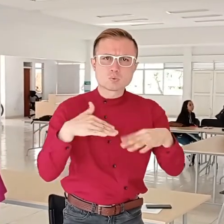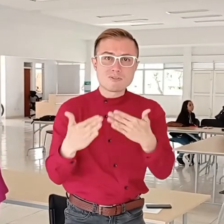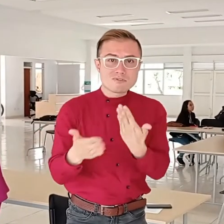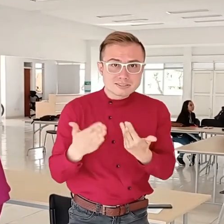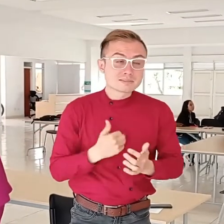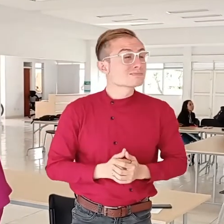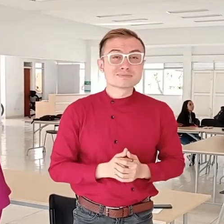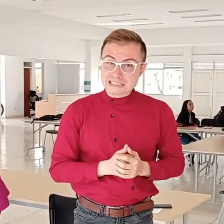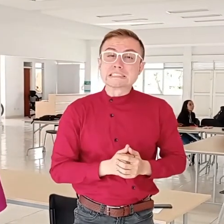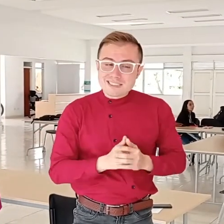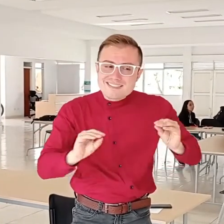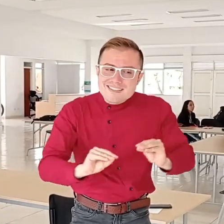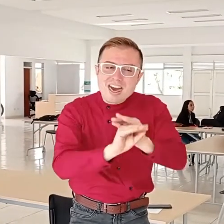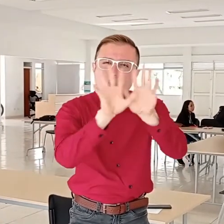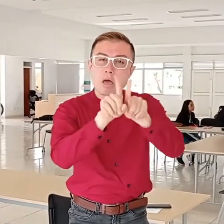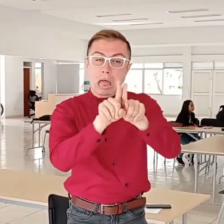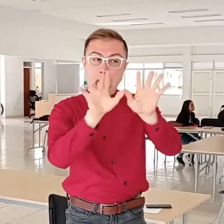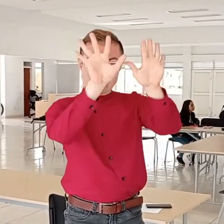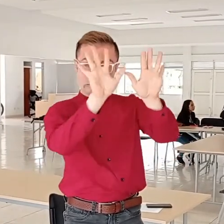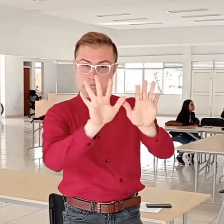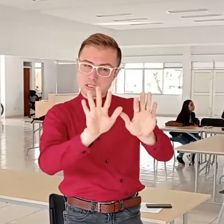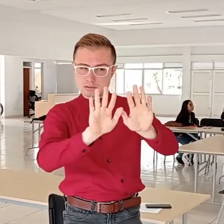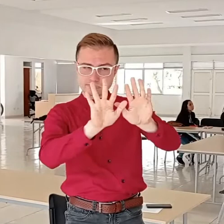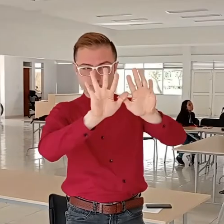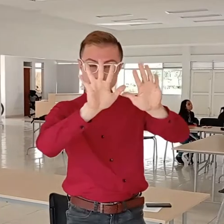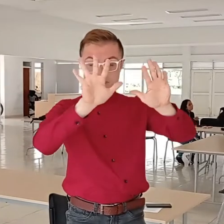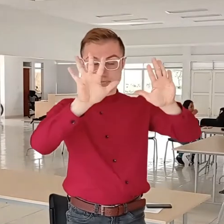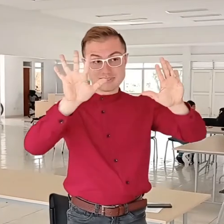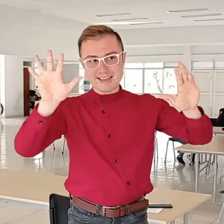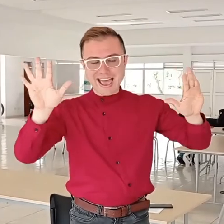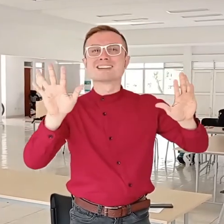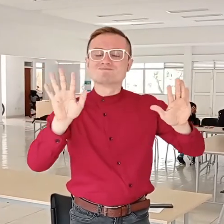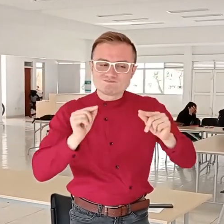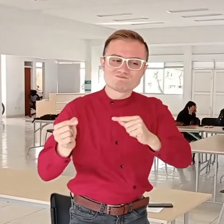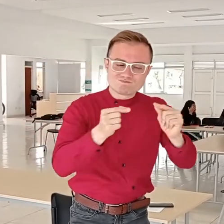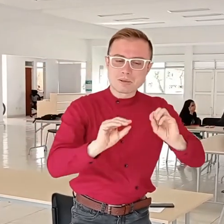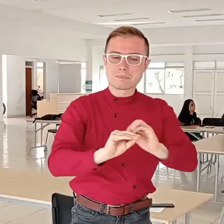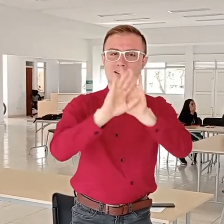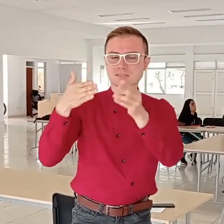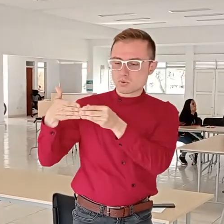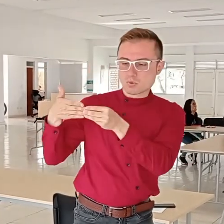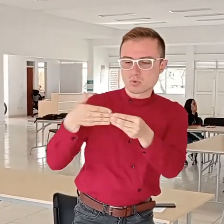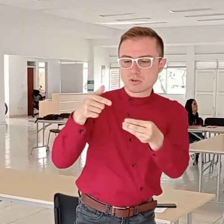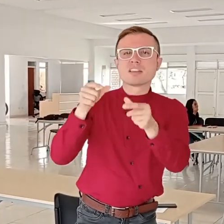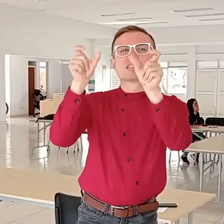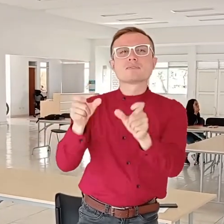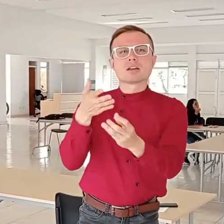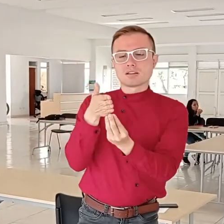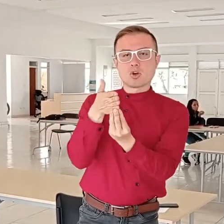Debe ser un proceso claro, transparente, a fin de que sirva de guía o ruta de trabajo para mejorar la